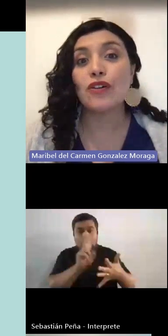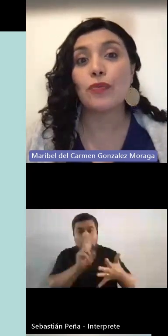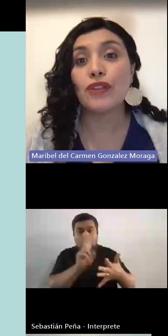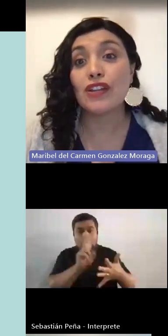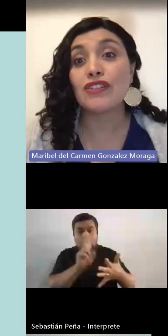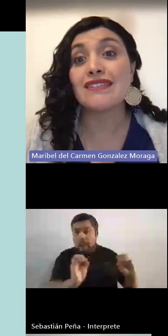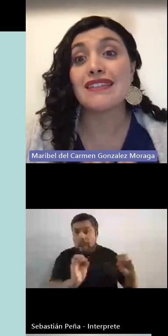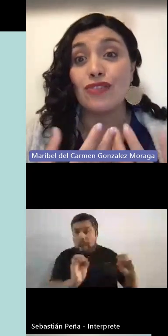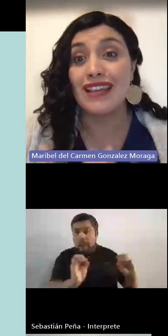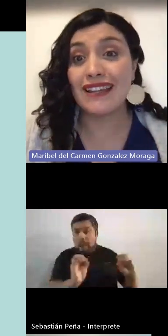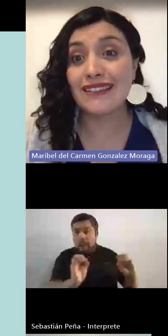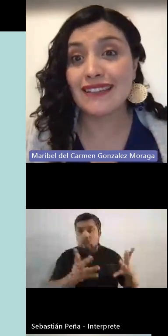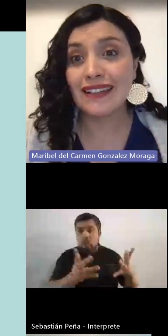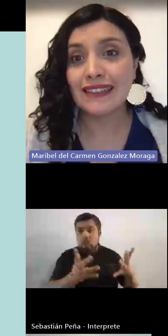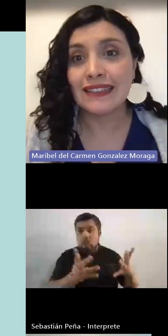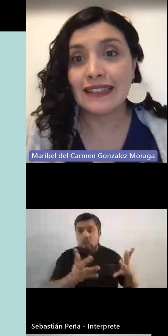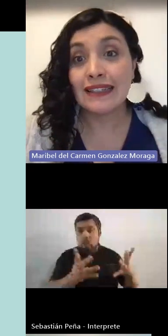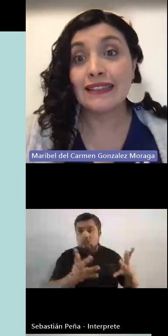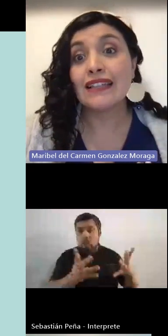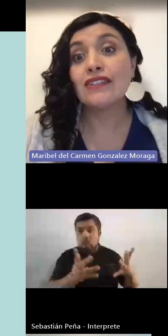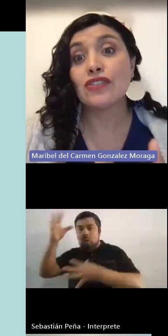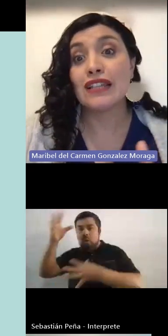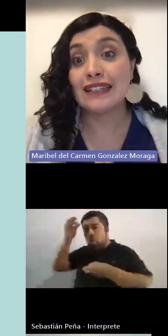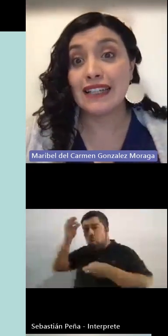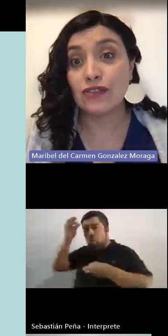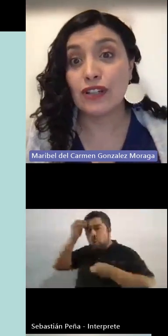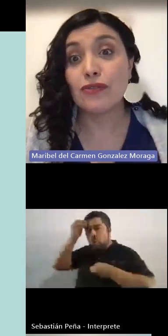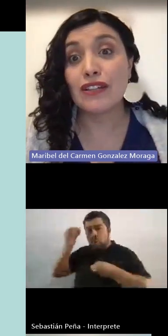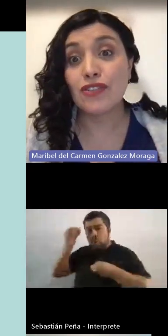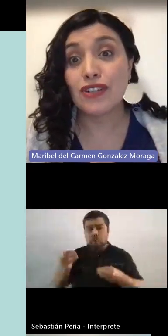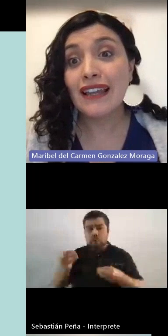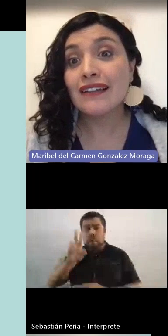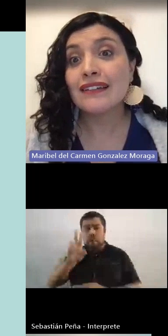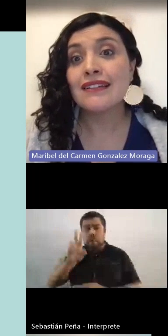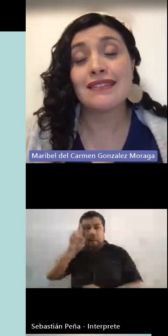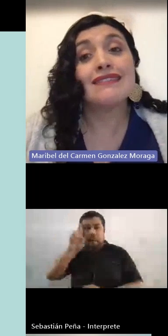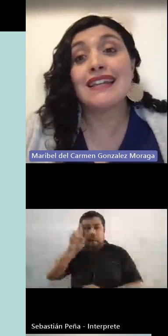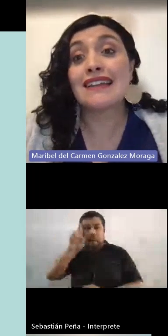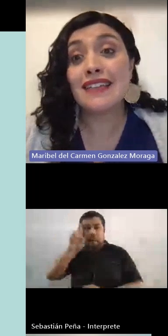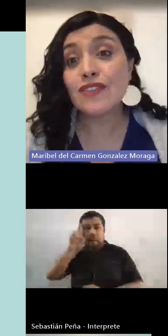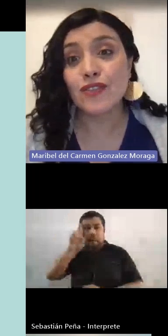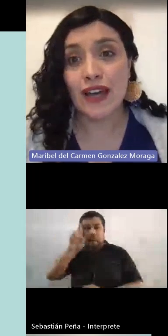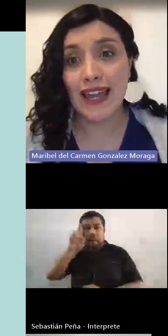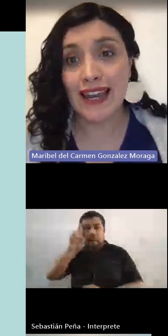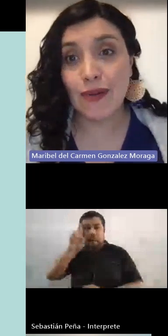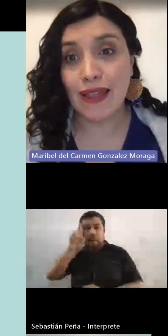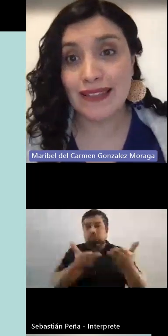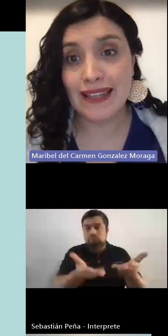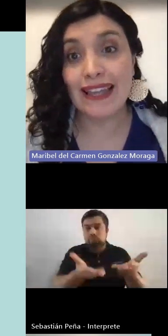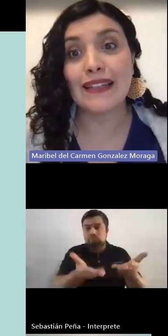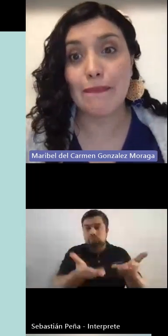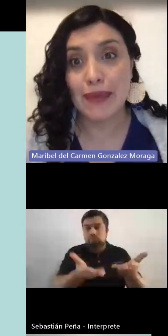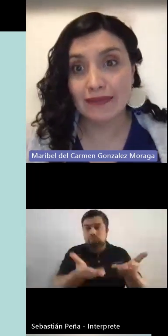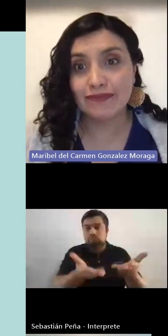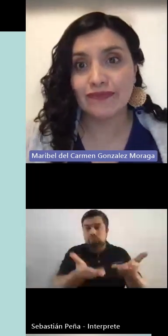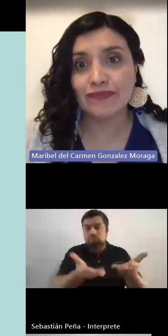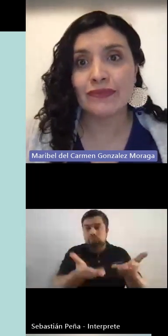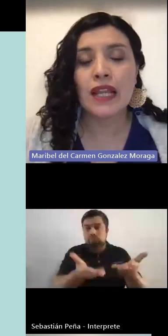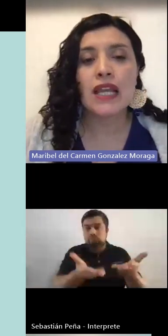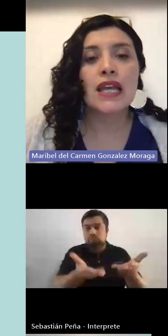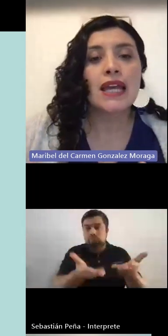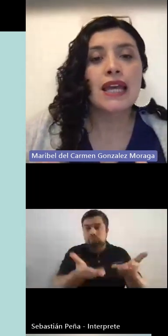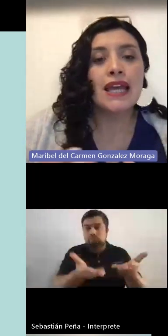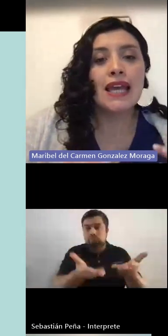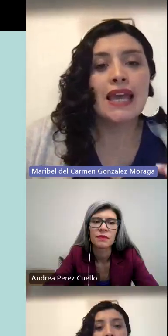manera ellos pudieron desarrollarse dentro de la trayectoria educacional sin tener acceso a la lengua de señas también.